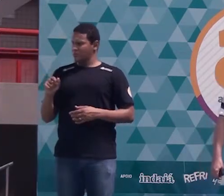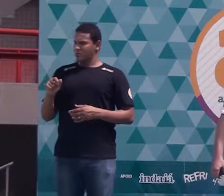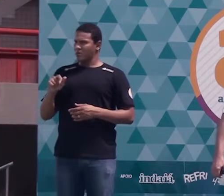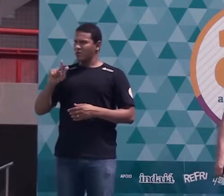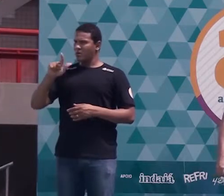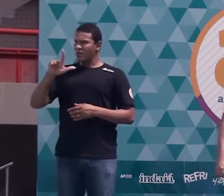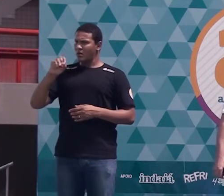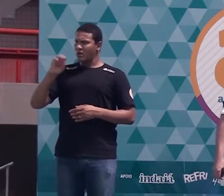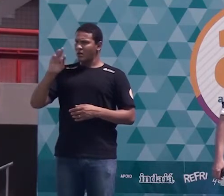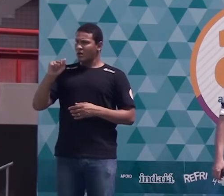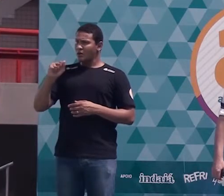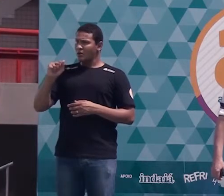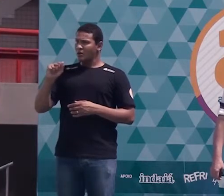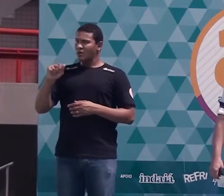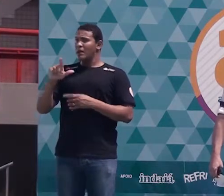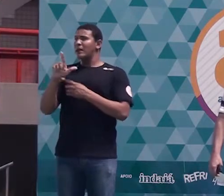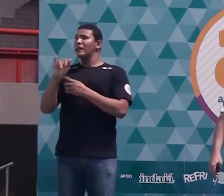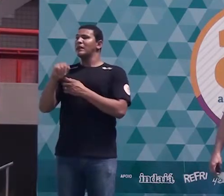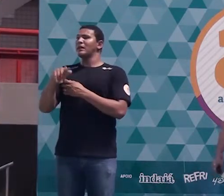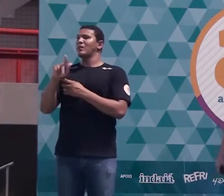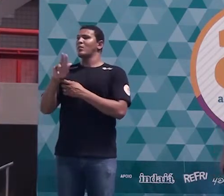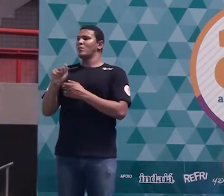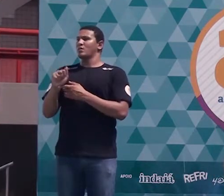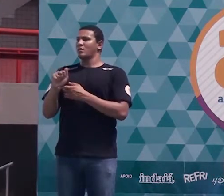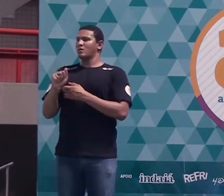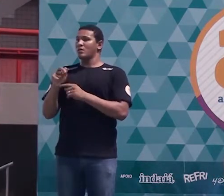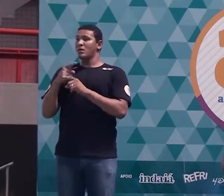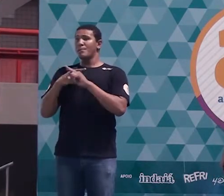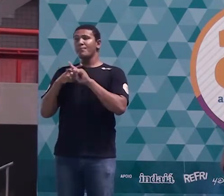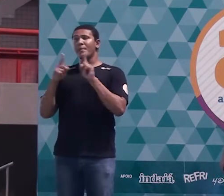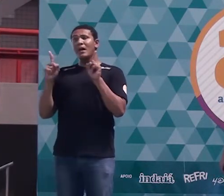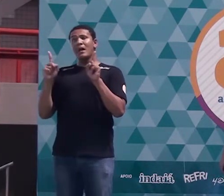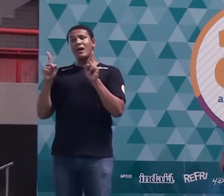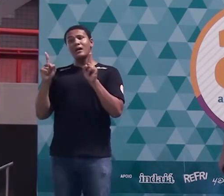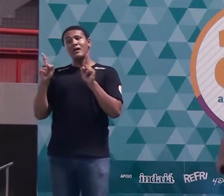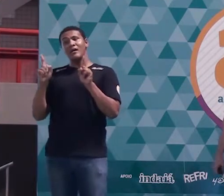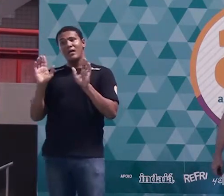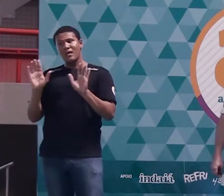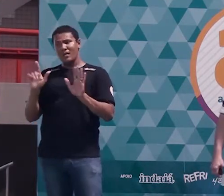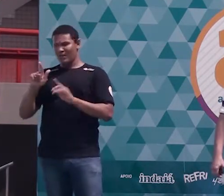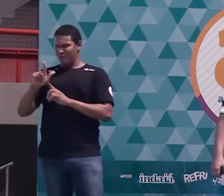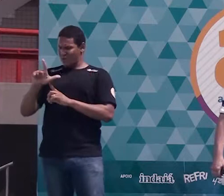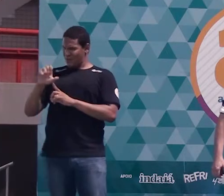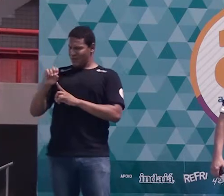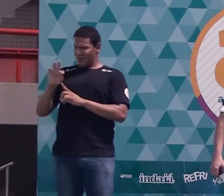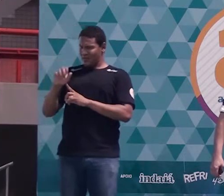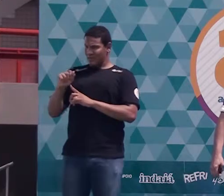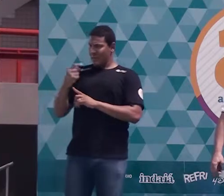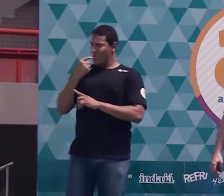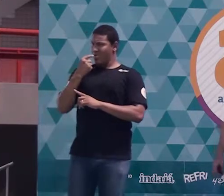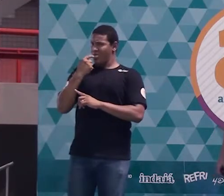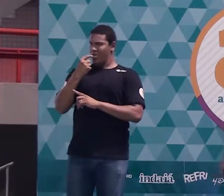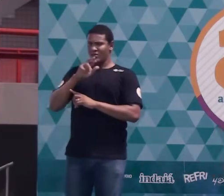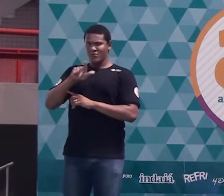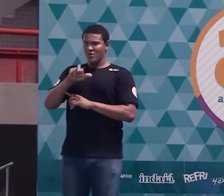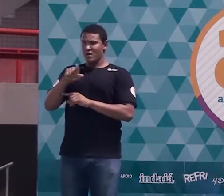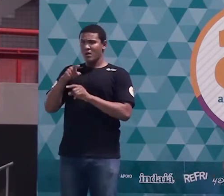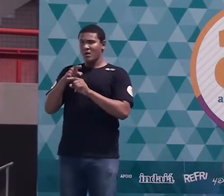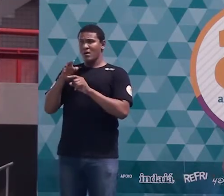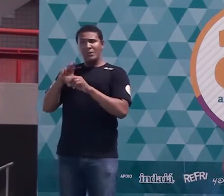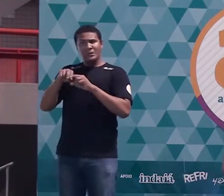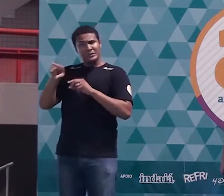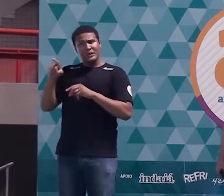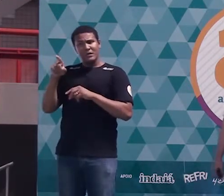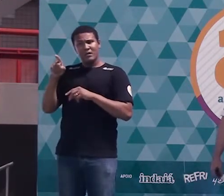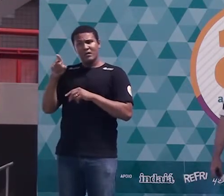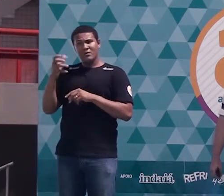dizer língua à milanesa. Mas o glota aí não era a língua, órgão do corpo humano. Então ela quis falar